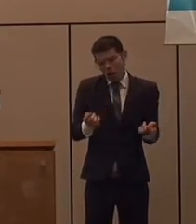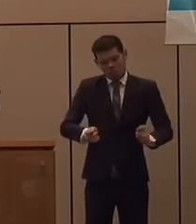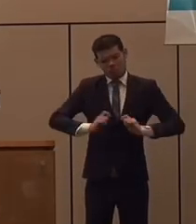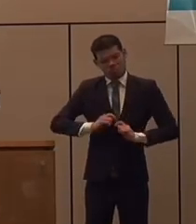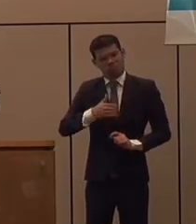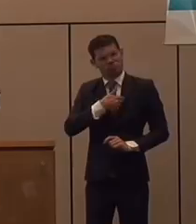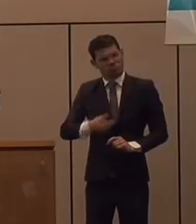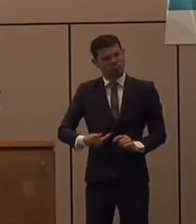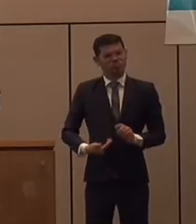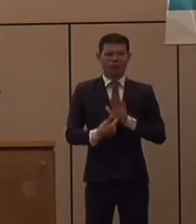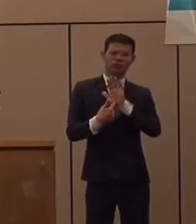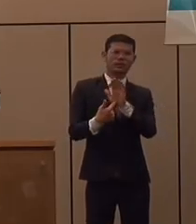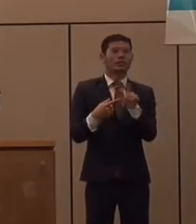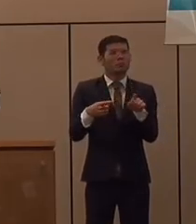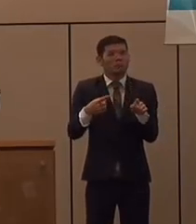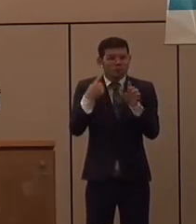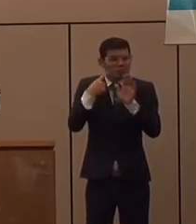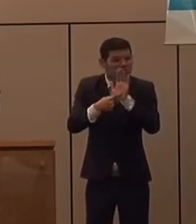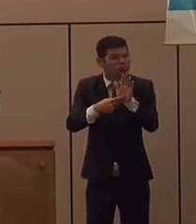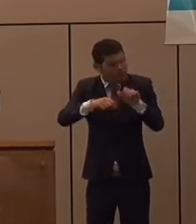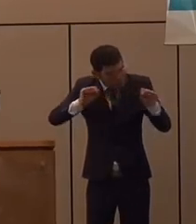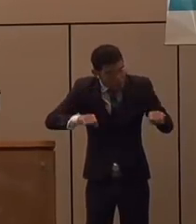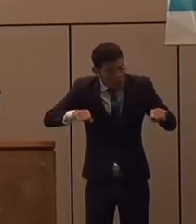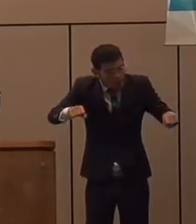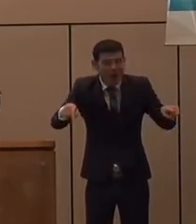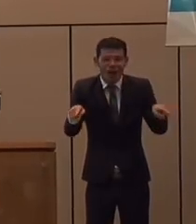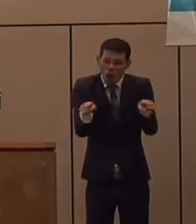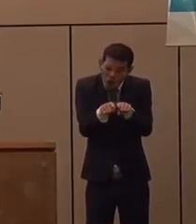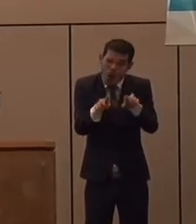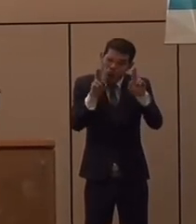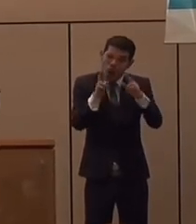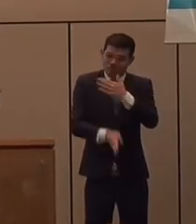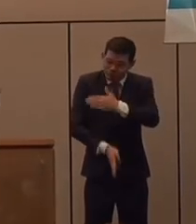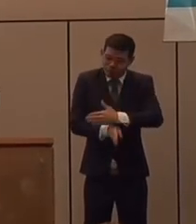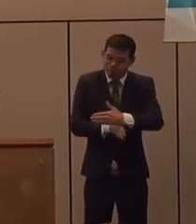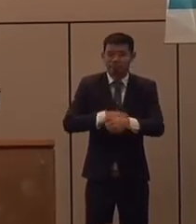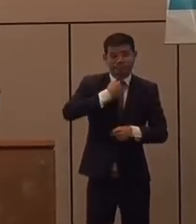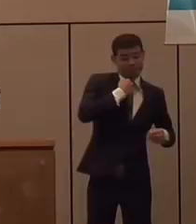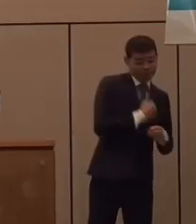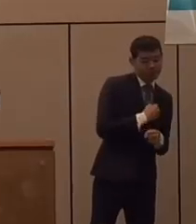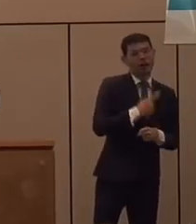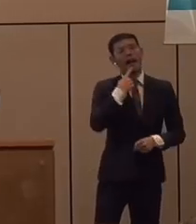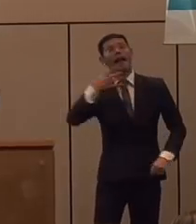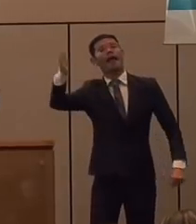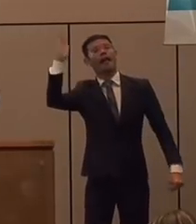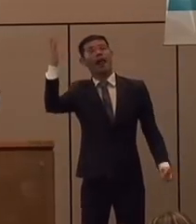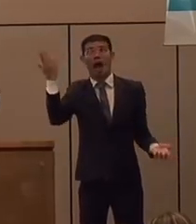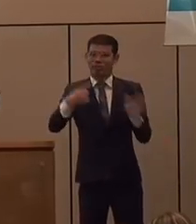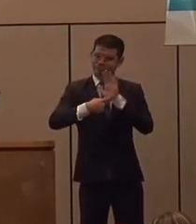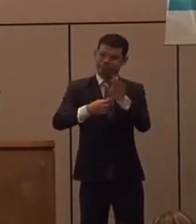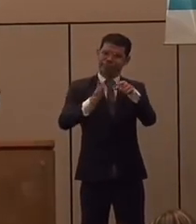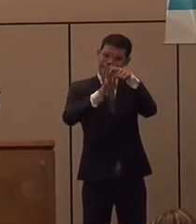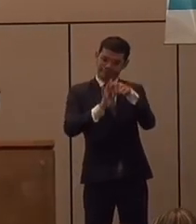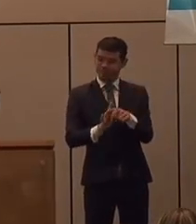pueden hacer las cosas y esperamos mantener eso sobre todo insisto con el trabajo con el ejercicio no solamente con el discurso sino que en la práctica se